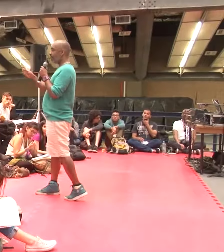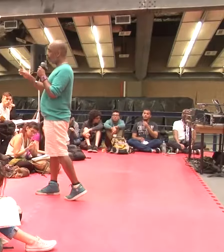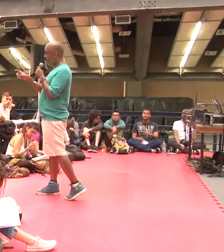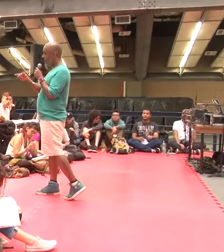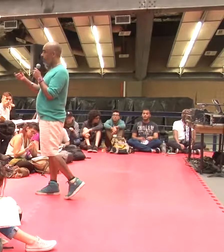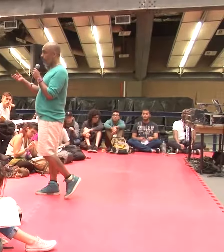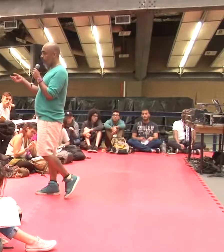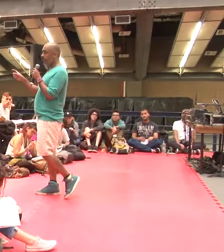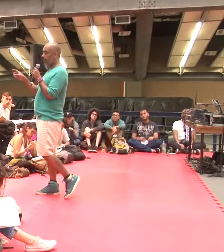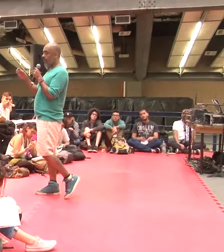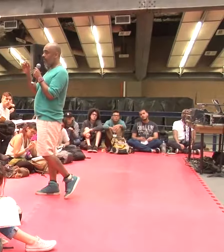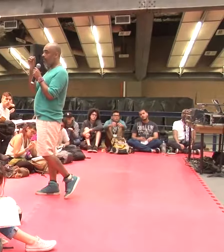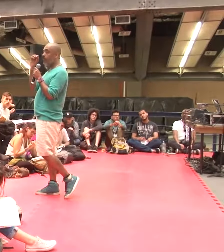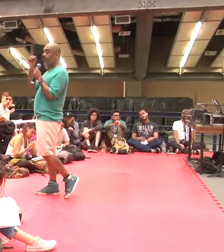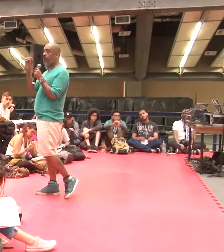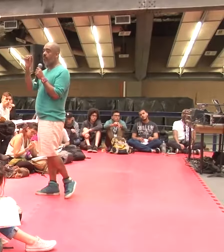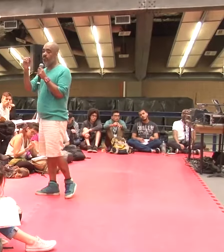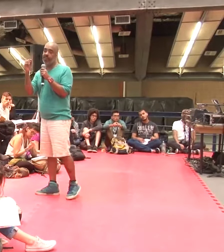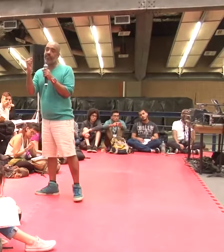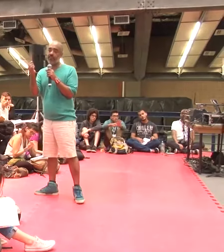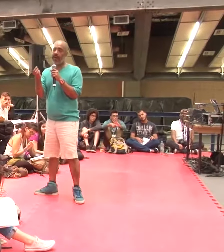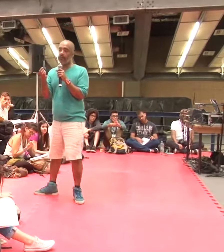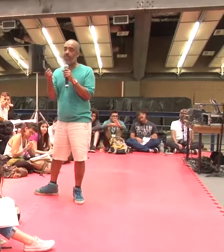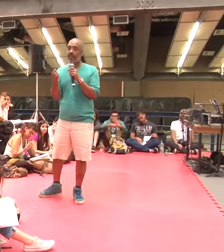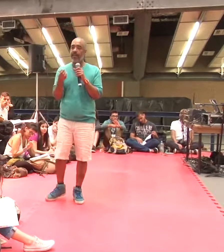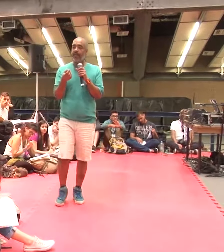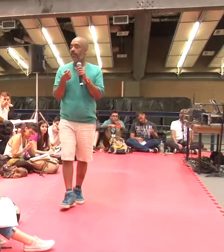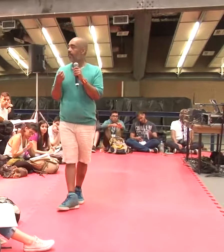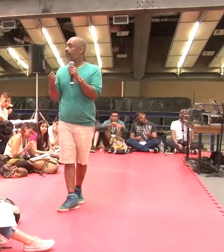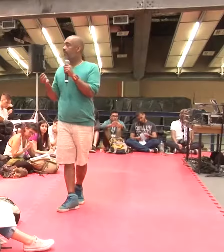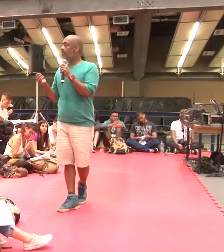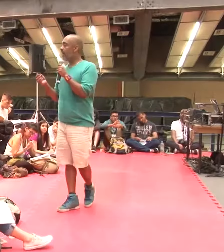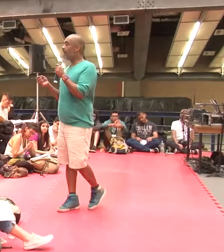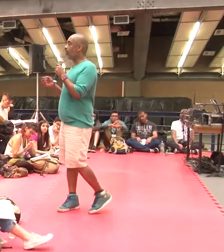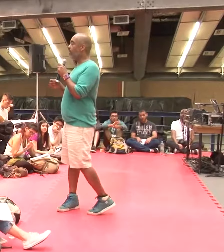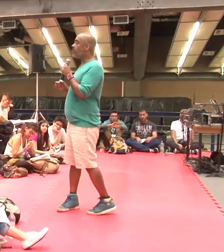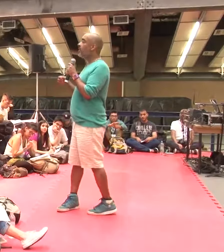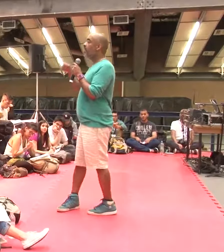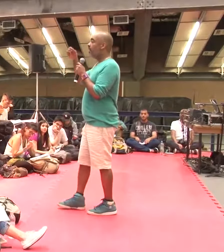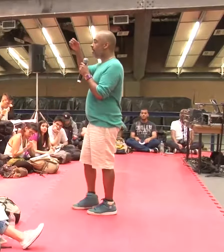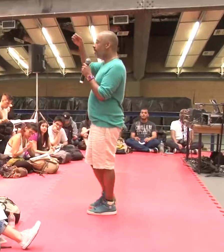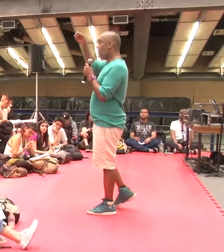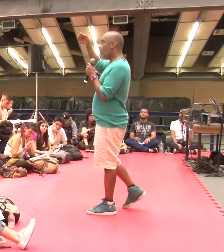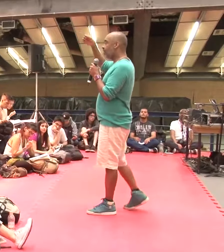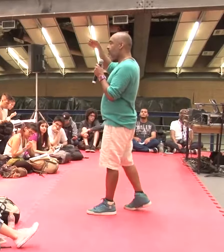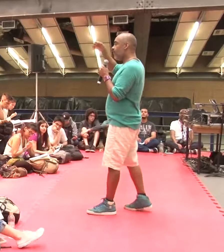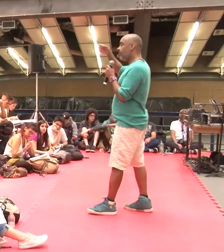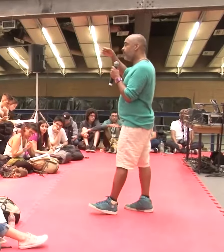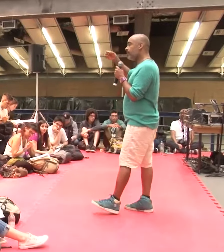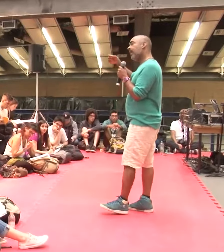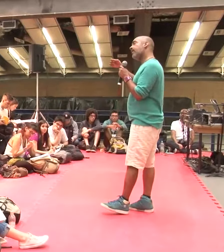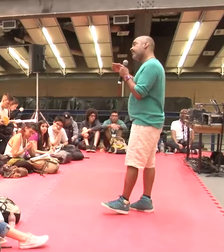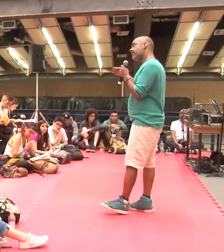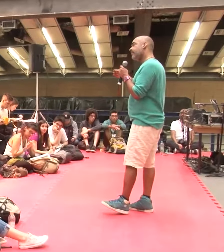também batem em termos de ponto de vista do narrador, né? São narradores